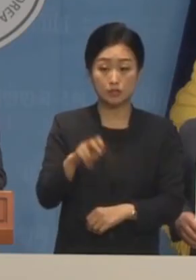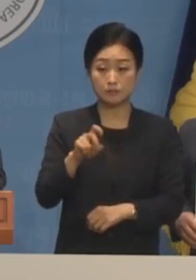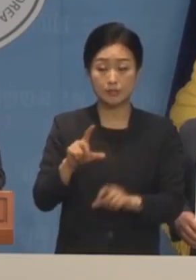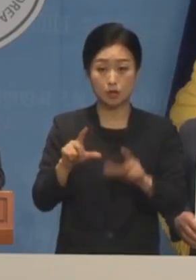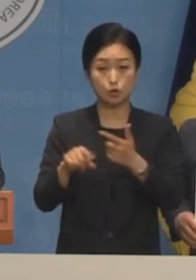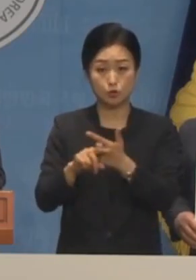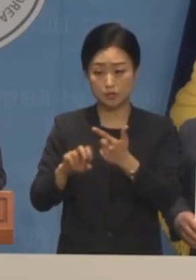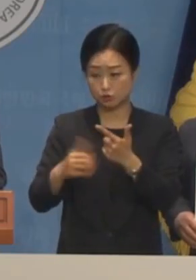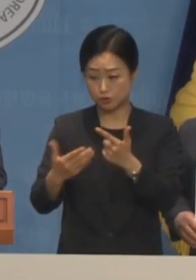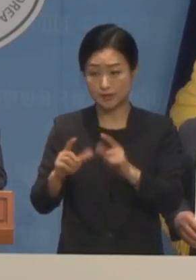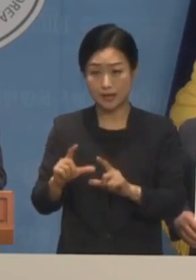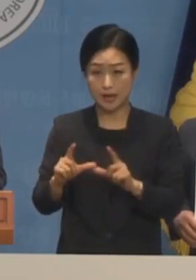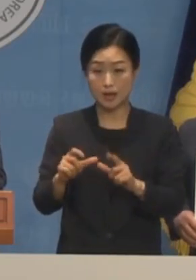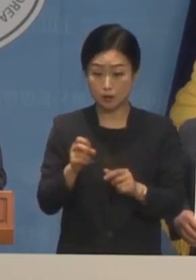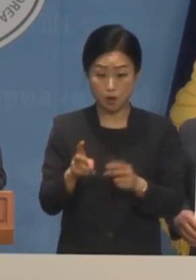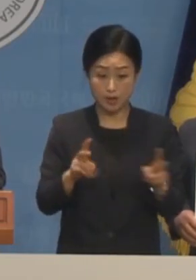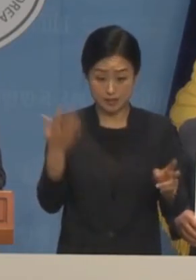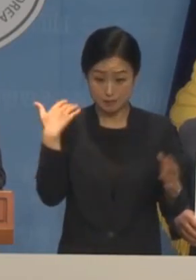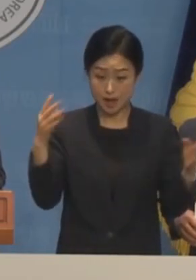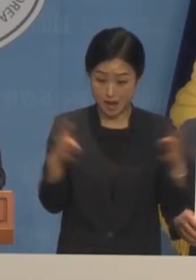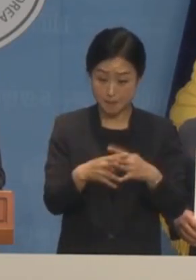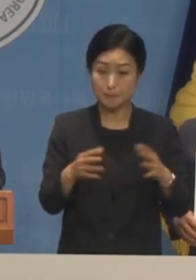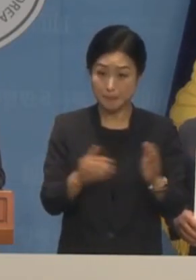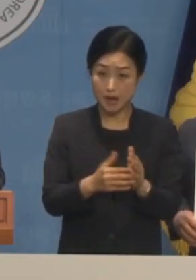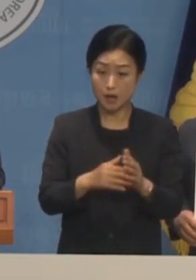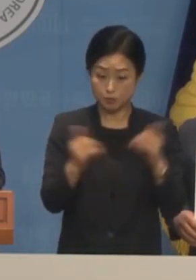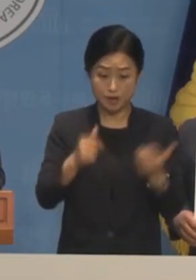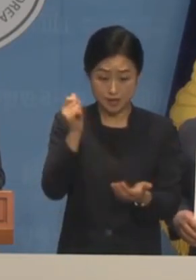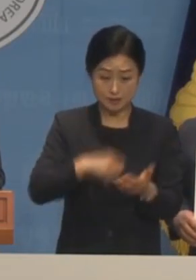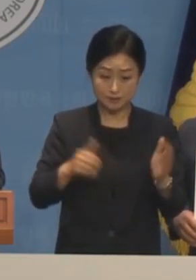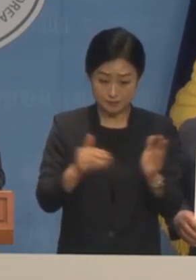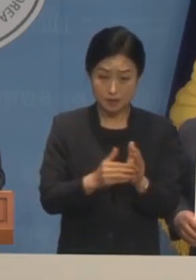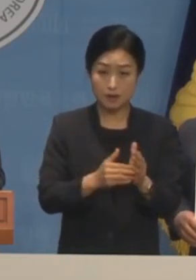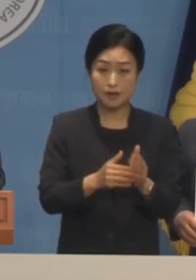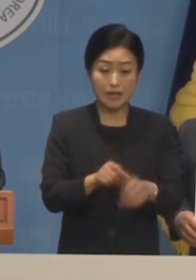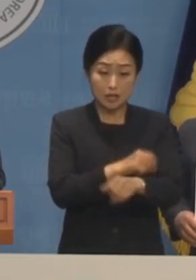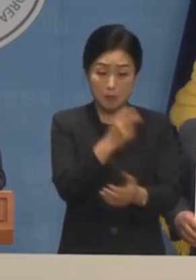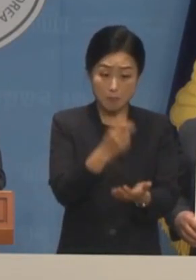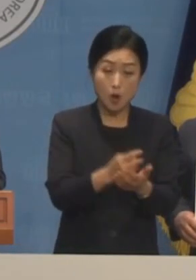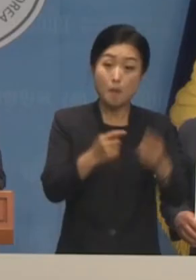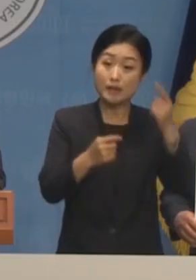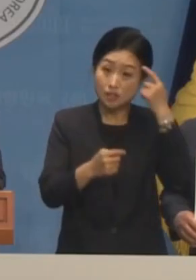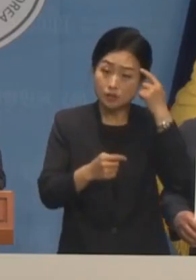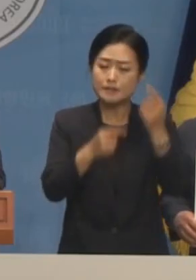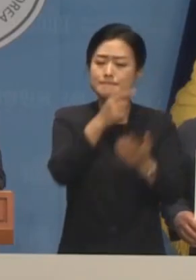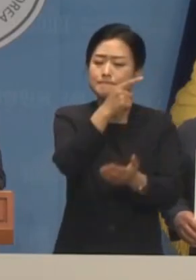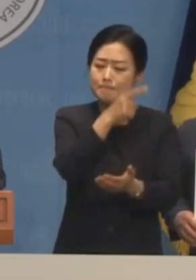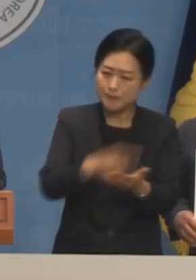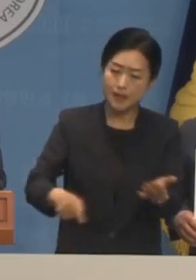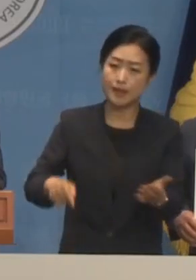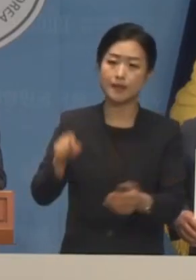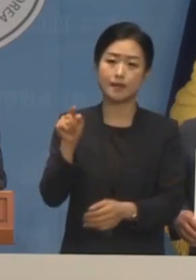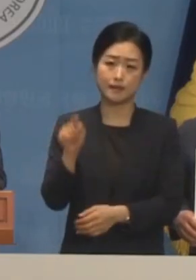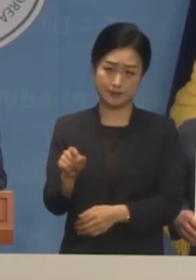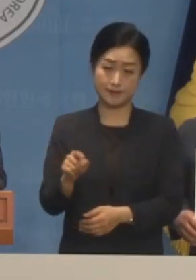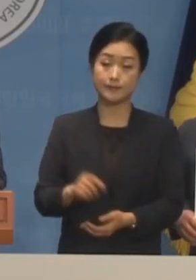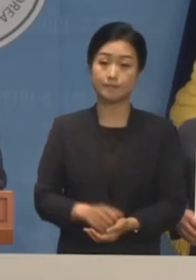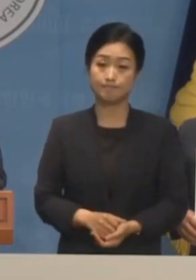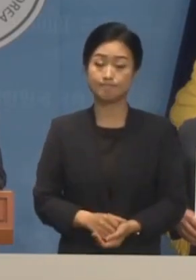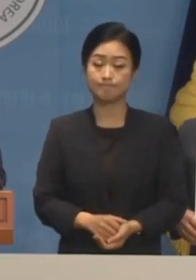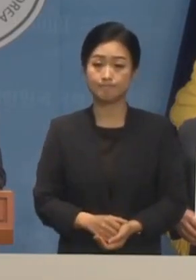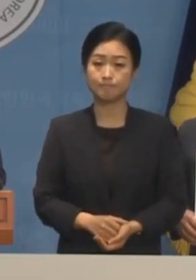29일 여야 합의를 통해서 국회를 통과한 요순 사건 특별법의 정신을 심각하게 훼손하는